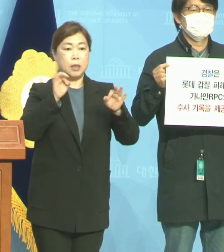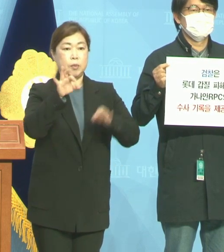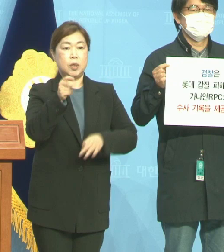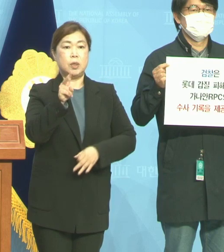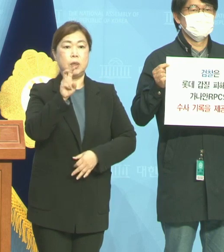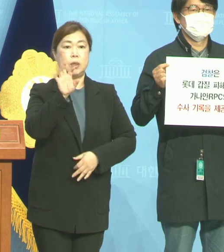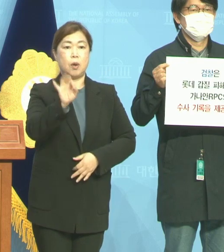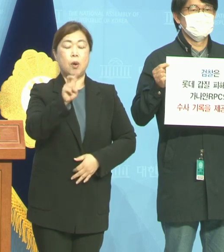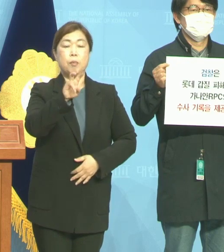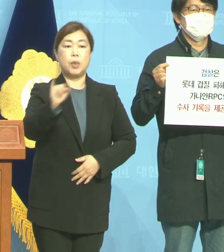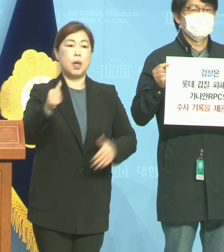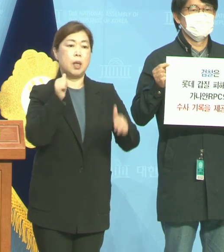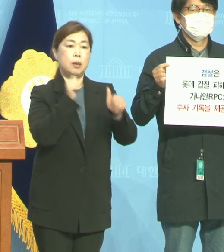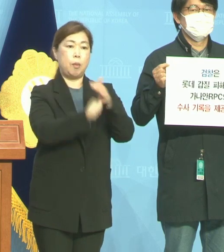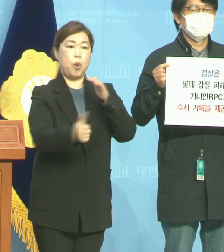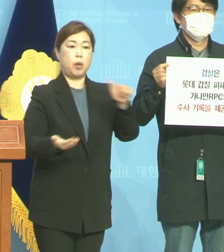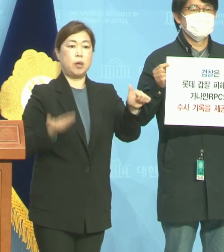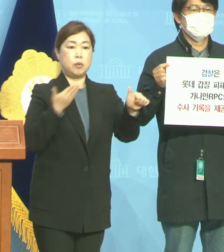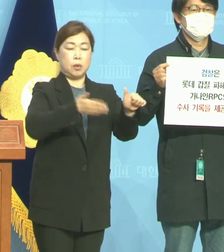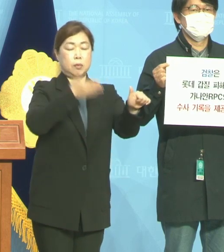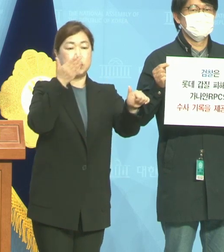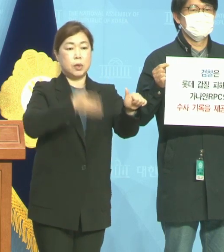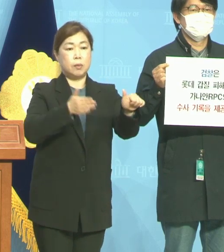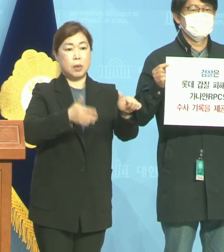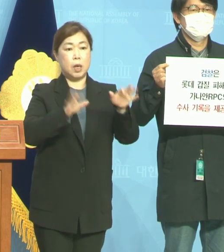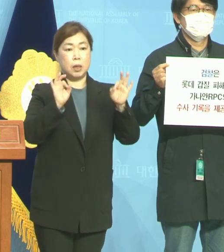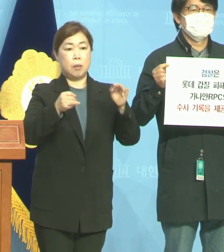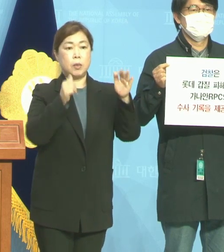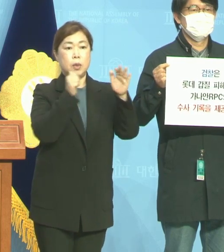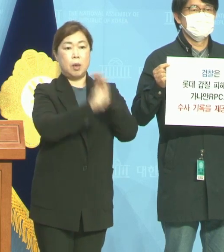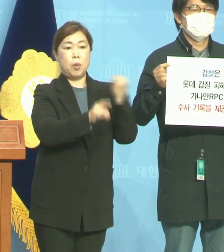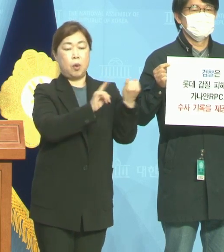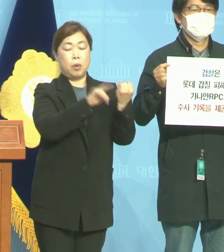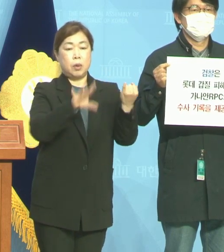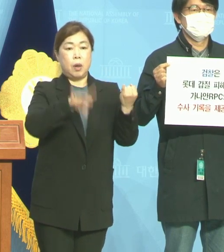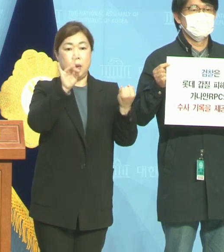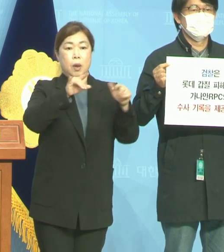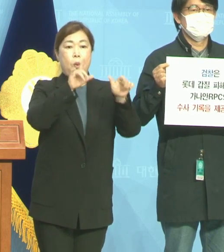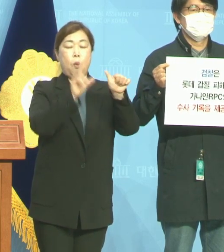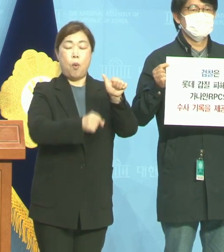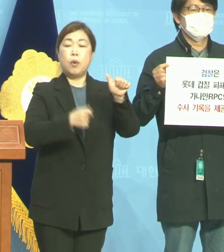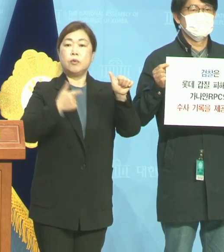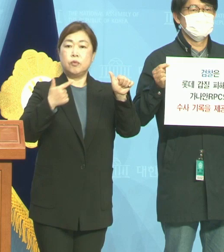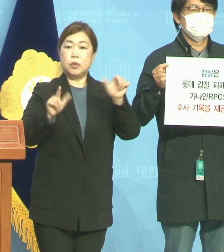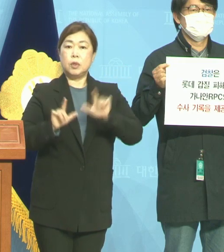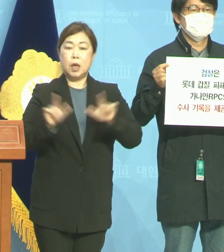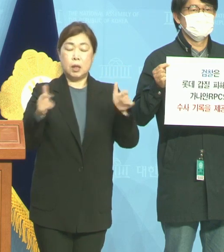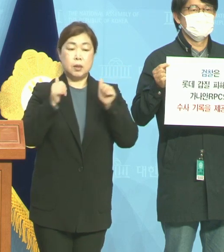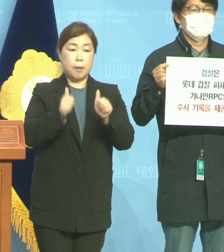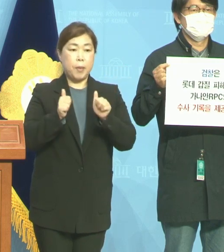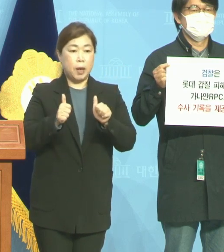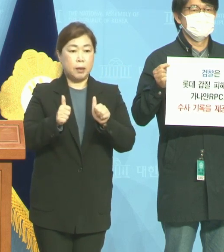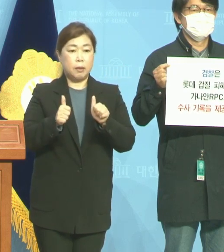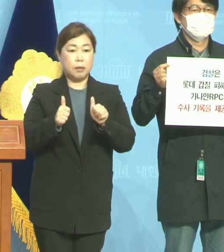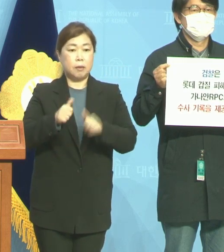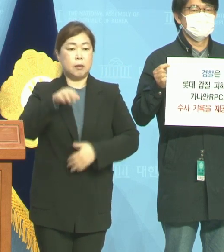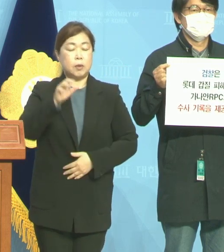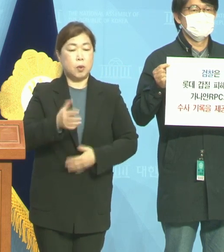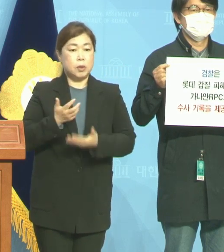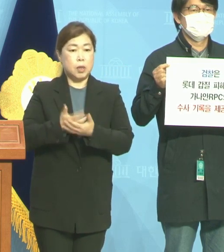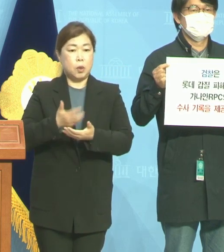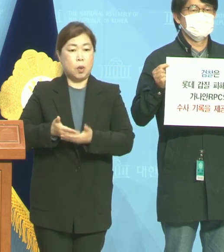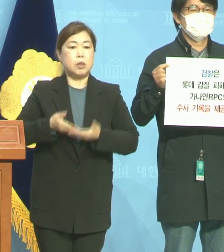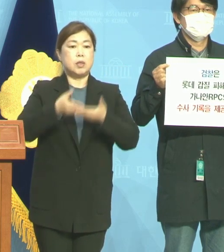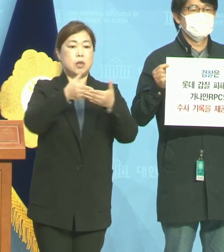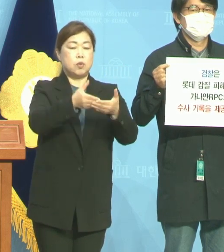측의 제공해 주시기 바랍니다 김영미 대표는 당초 5월 6일에 음 재판에서 이 자료를